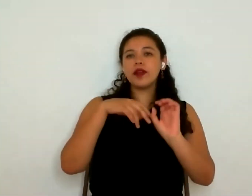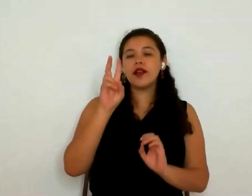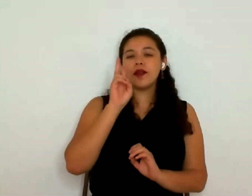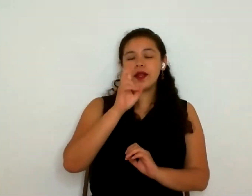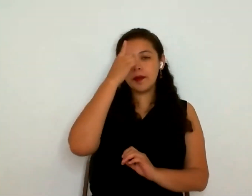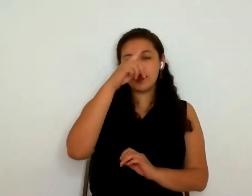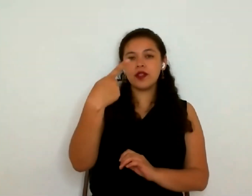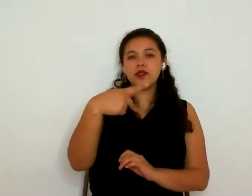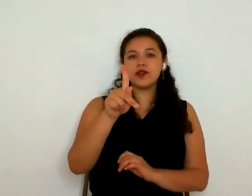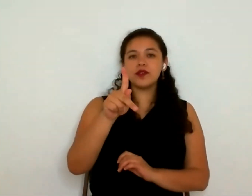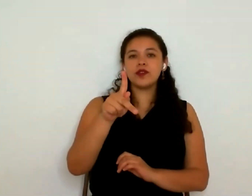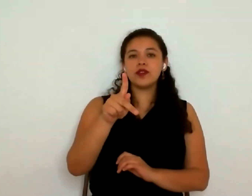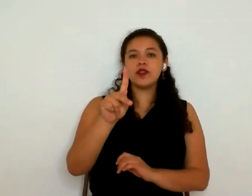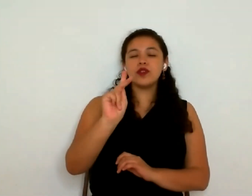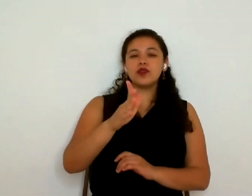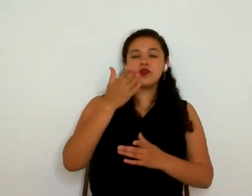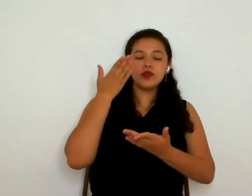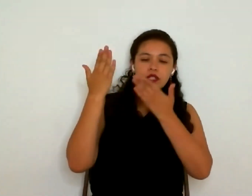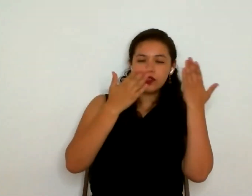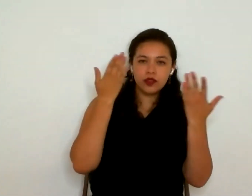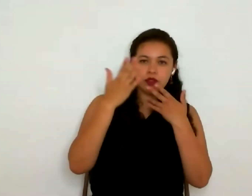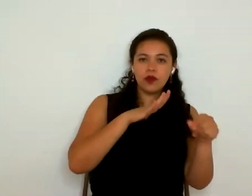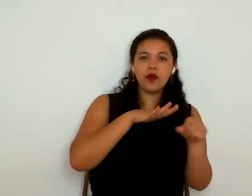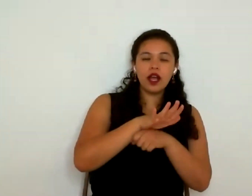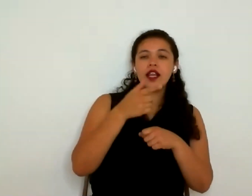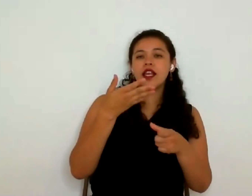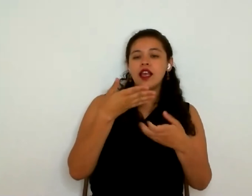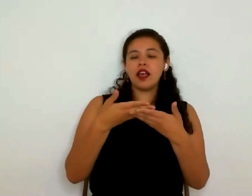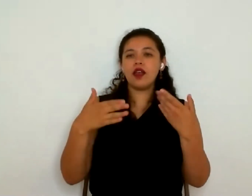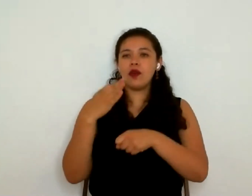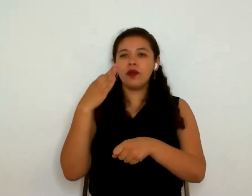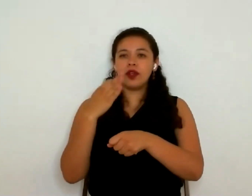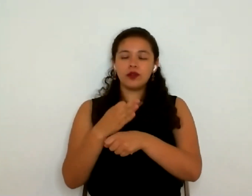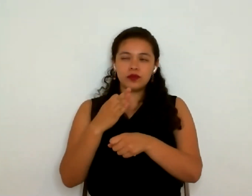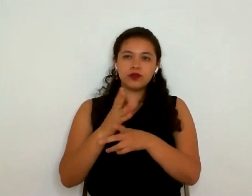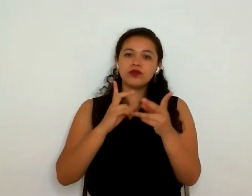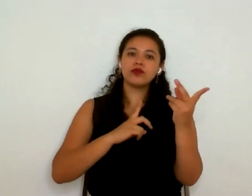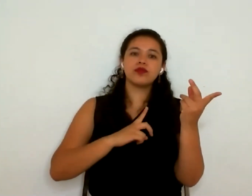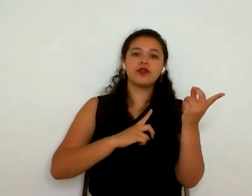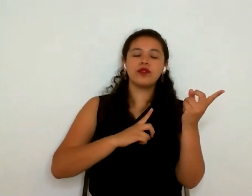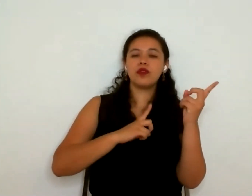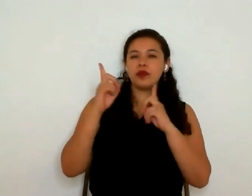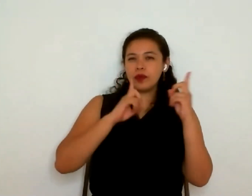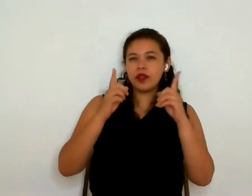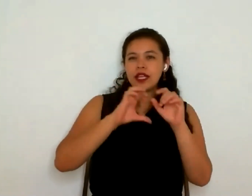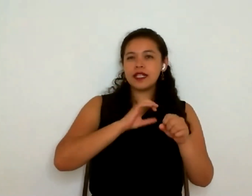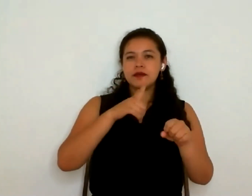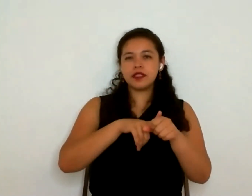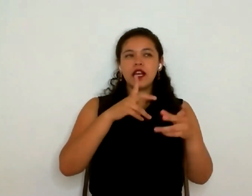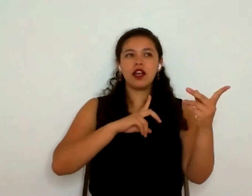es su formación académica y cuáles son sus expectativas con dudas específicas o cuestionamientos